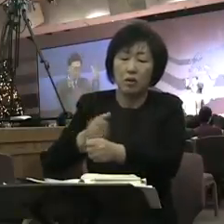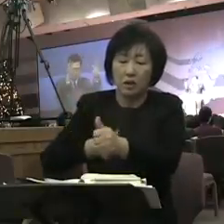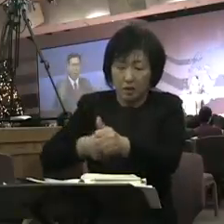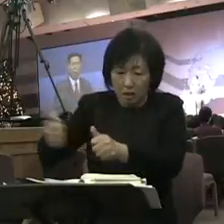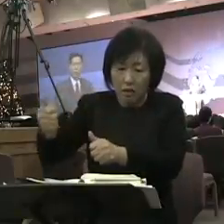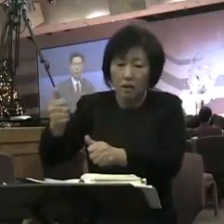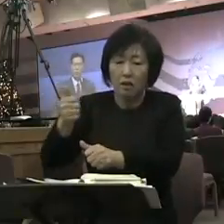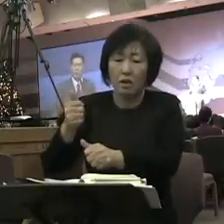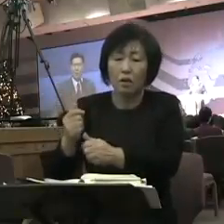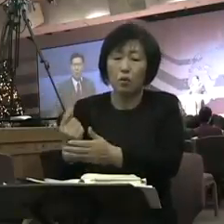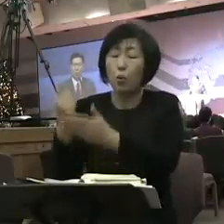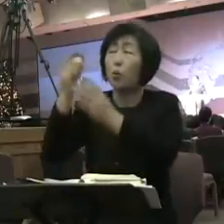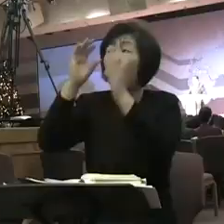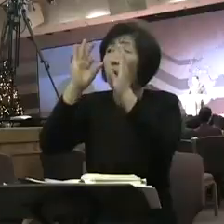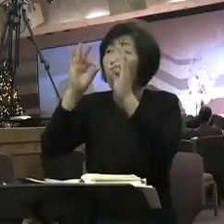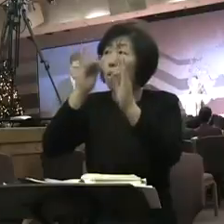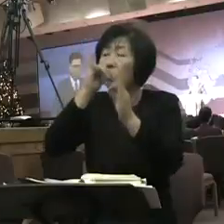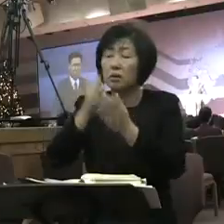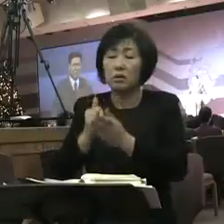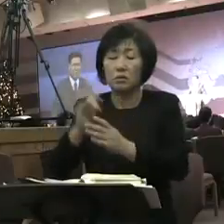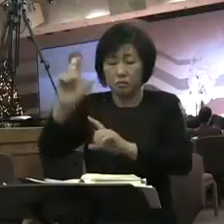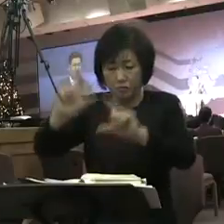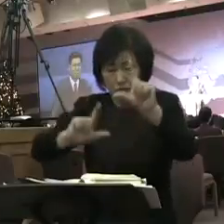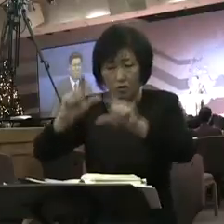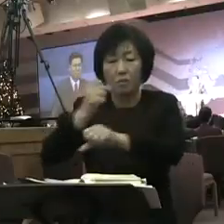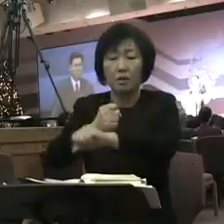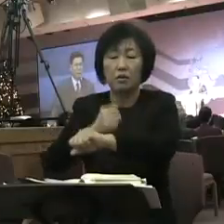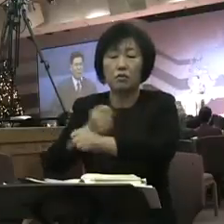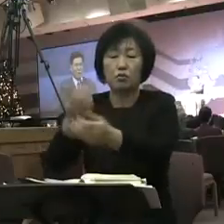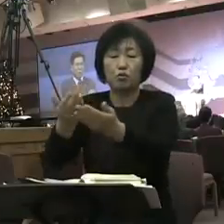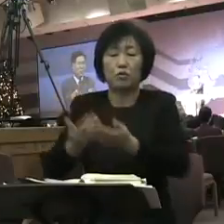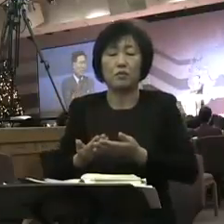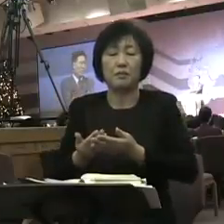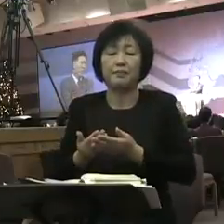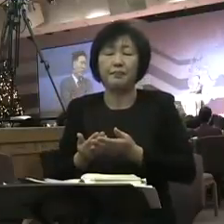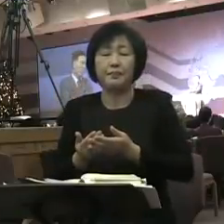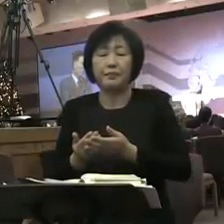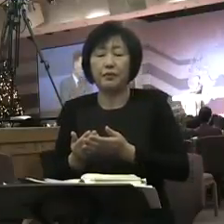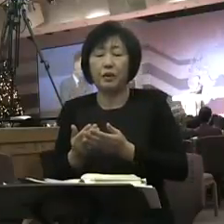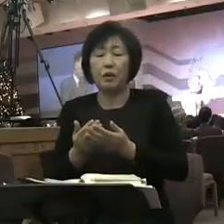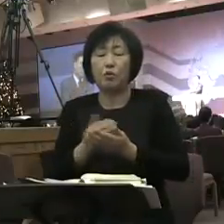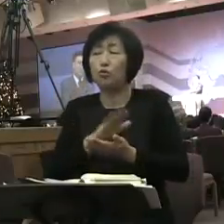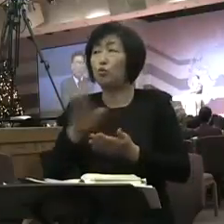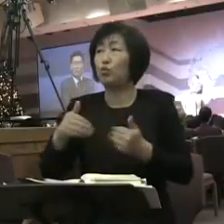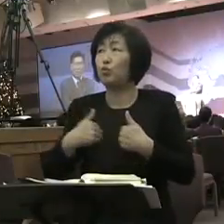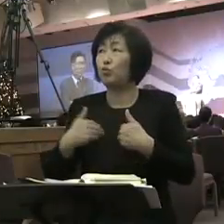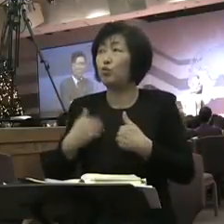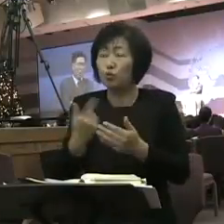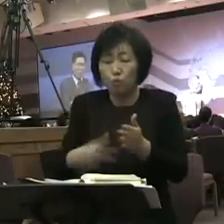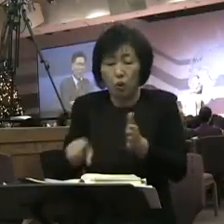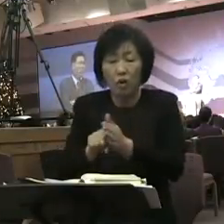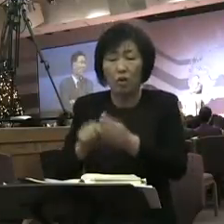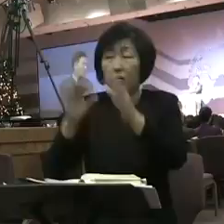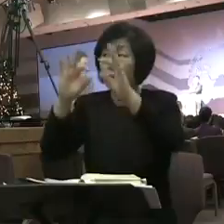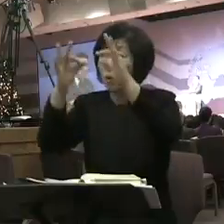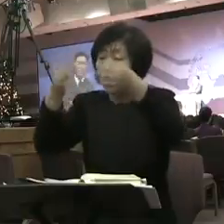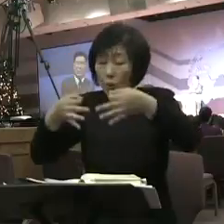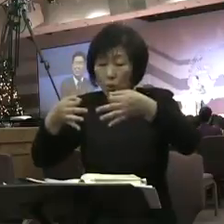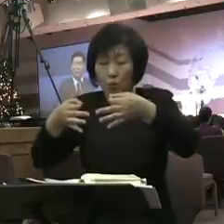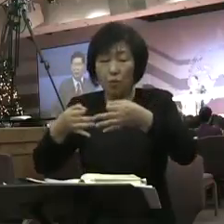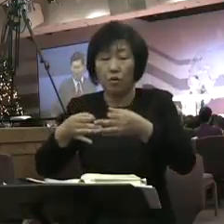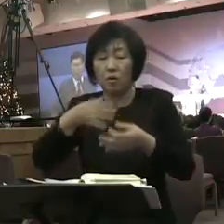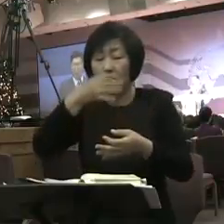우리를 높은 데를 볼 수 있는 그런 모습으로 만들어 주십니다. 우리는 위에서 내려다 볼 수 있어요. 힘들고 어려워요?